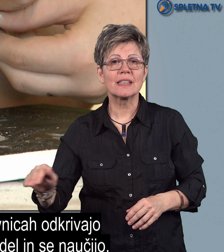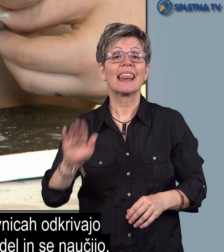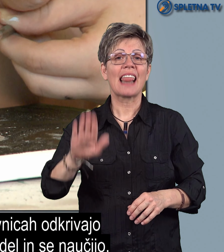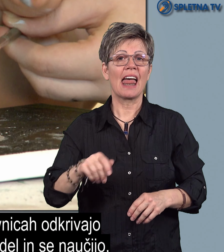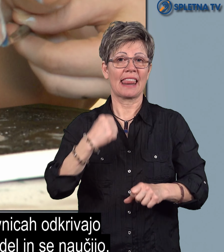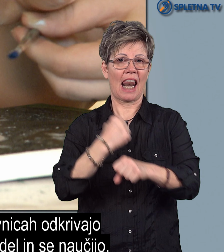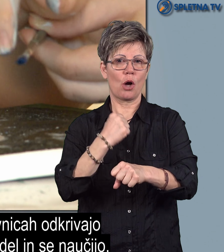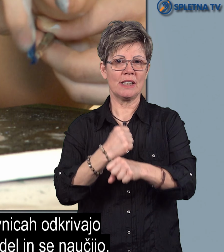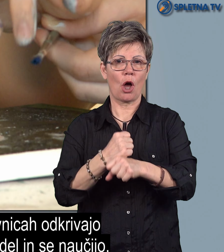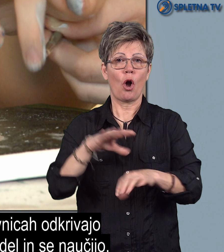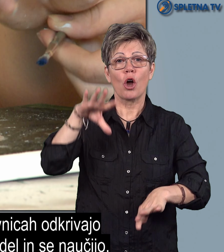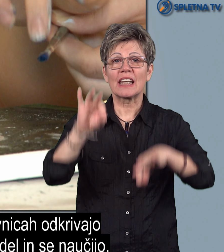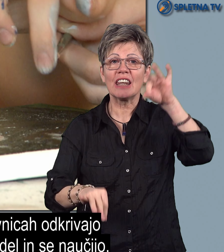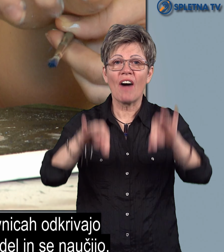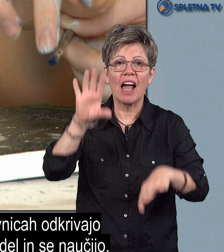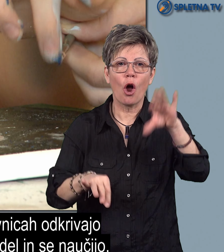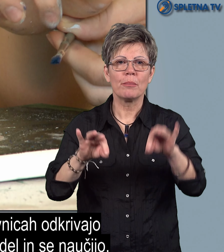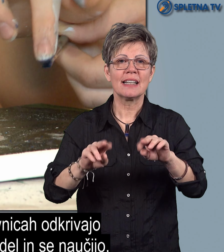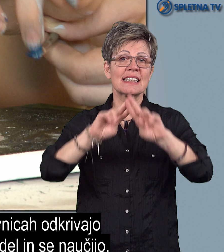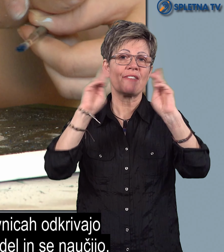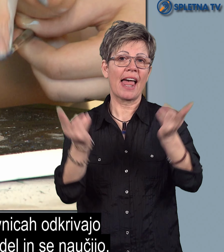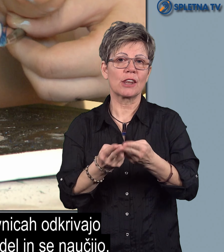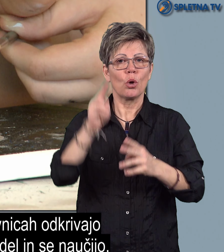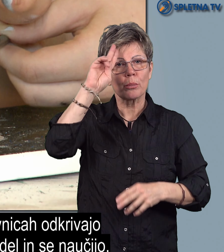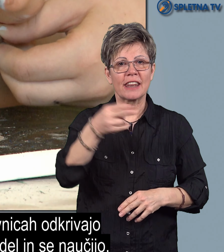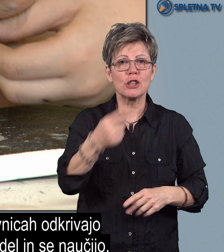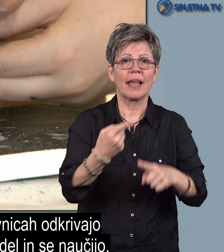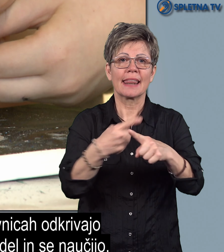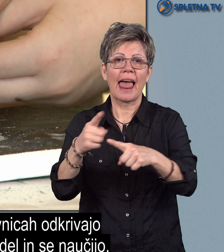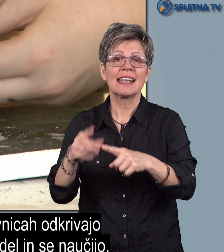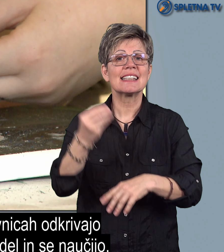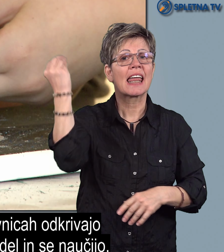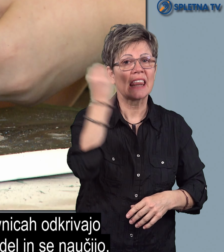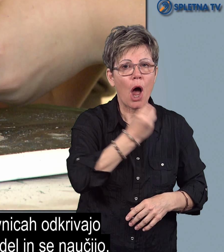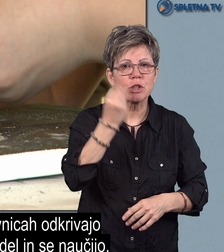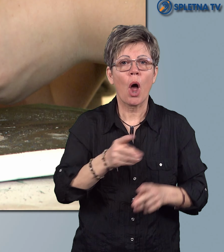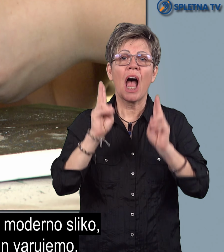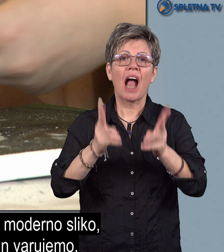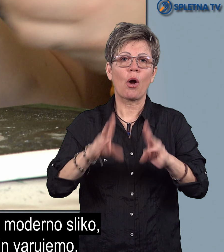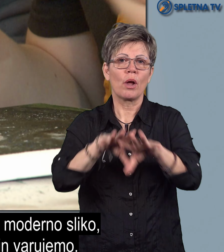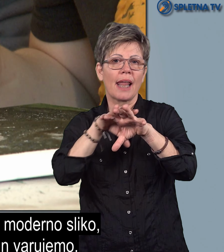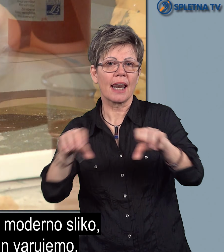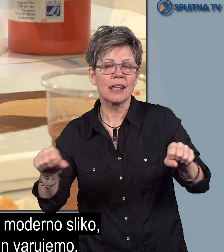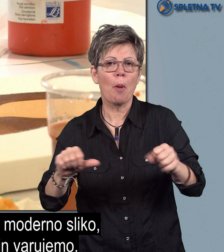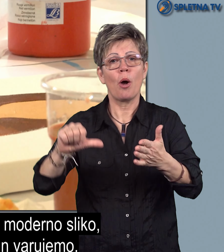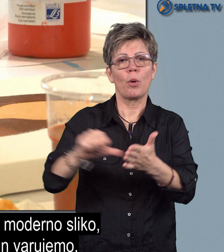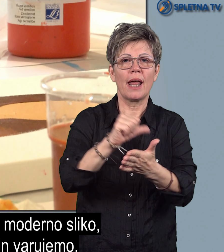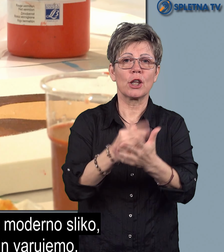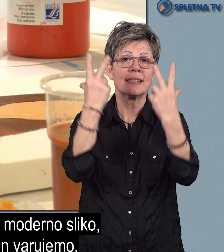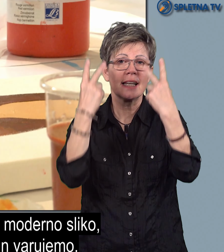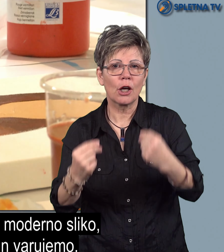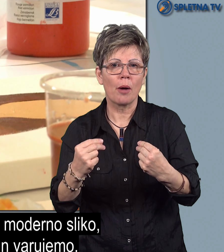Otroci na delavnicah odkrivajo svet umetniških del in se naučijo, kako naredimo moderno sliko,